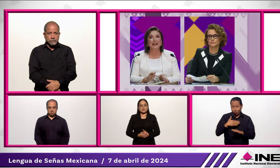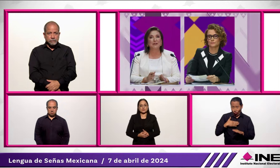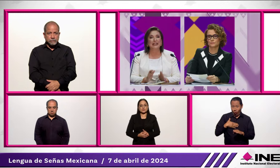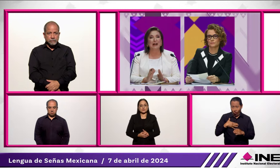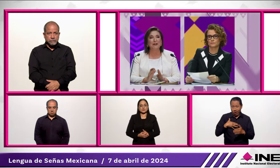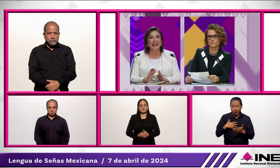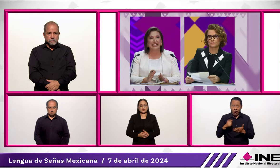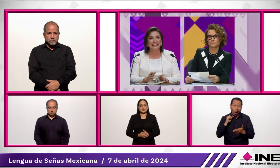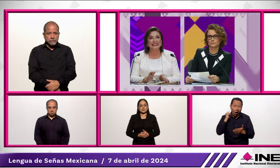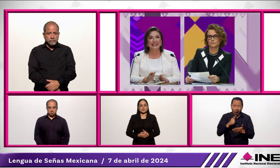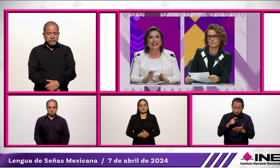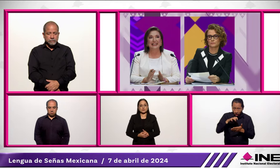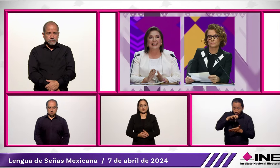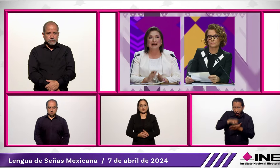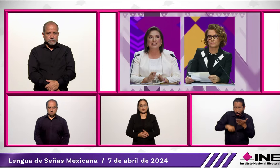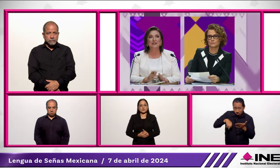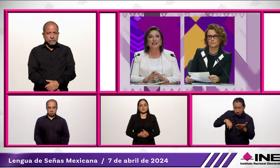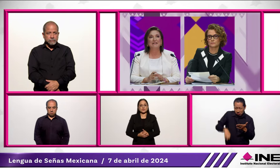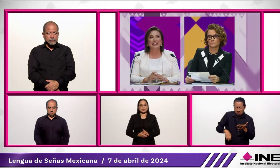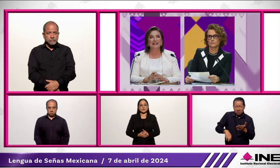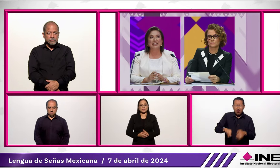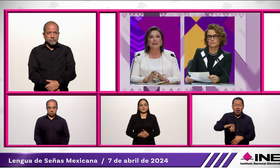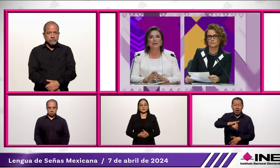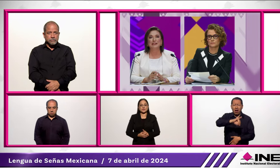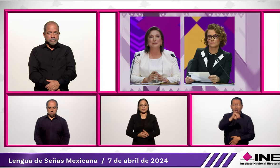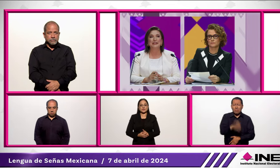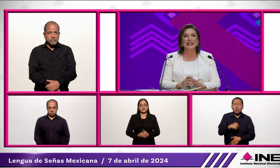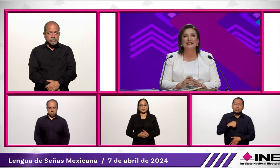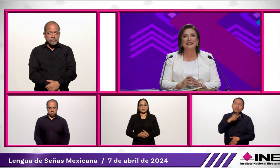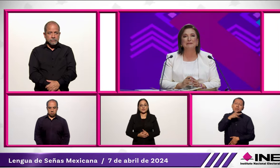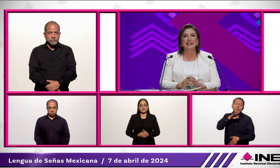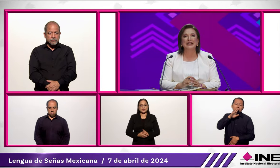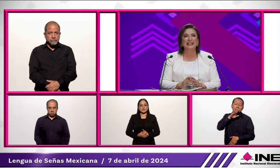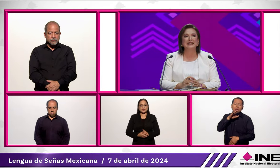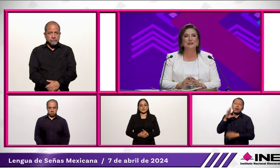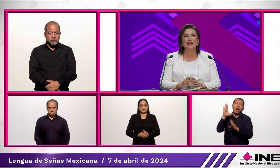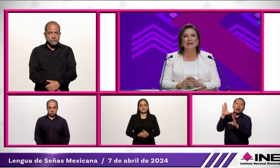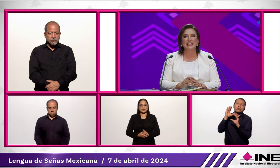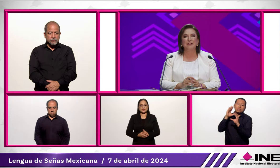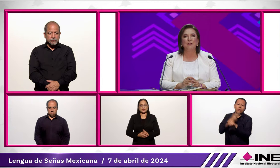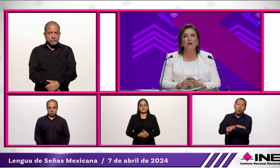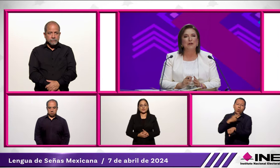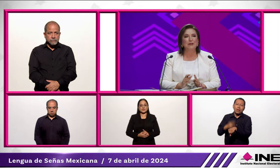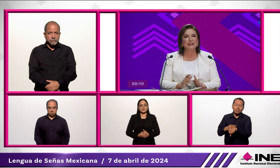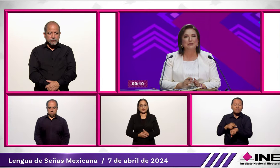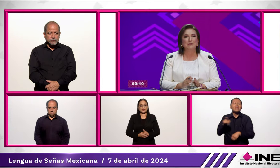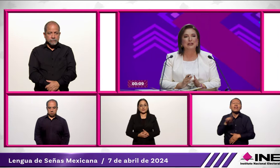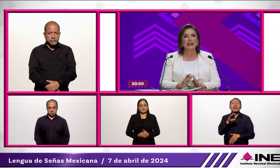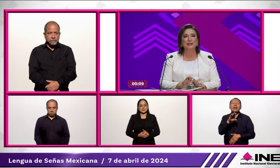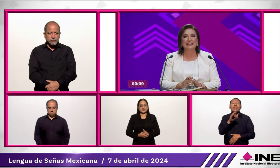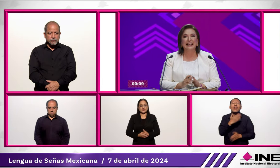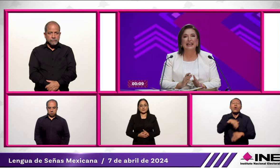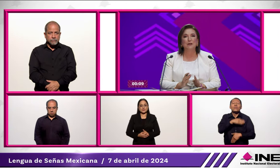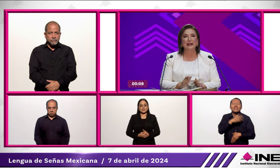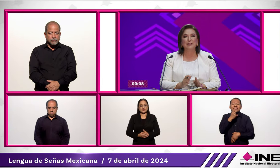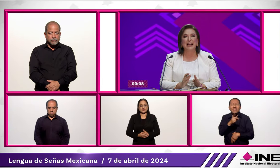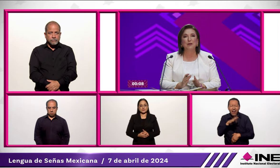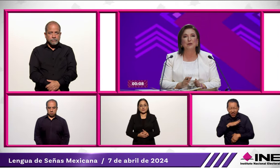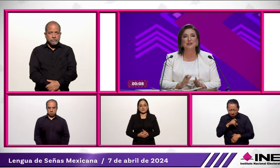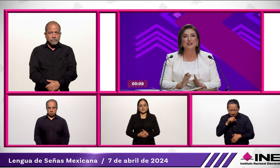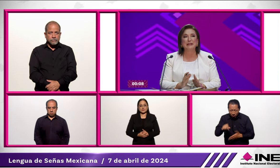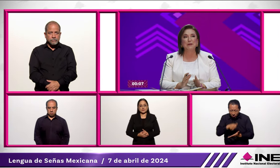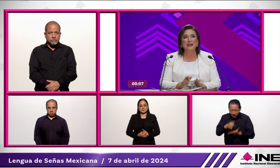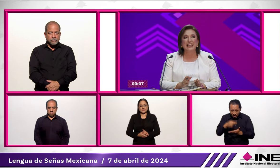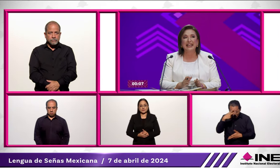padres el valor de la honradez. Y Claudia lo sabe. Claudia me quiso invitar de City Manager de la Ciudad de México porque soy una mujer honesta que combatió